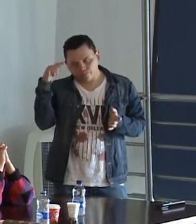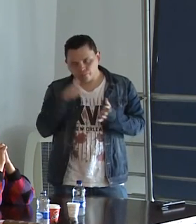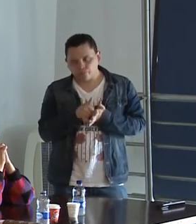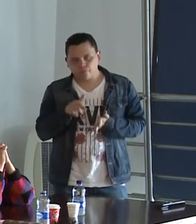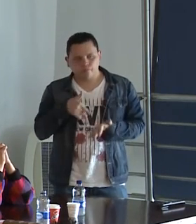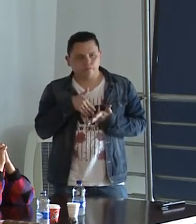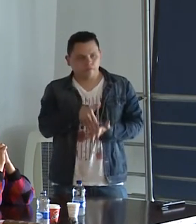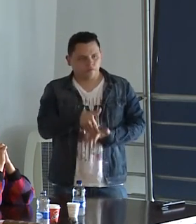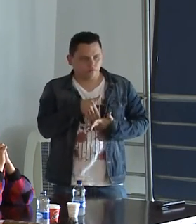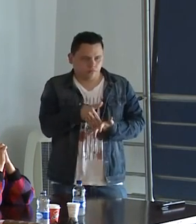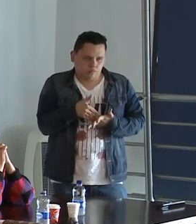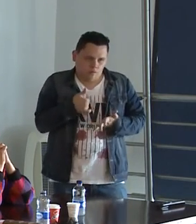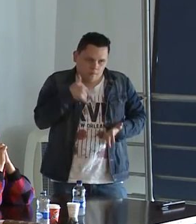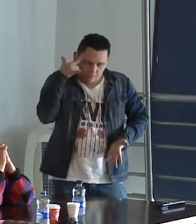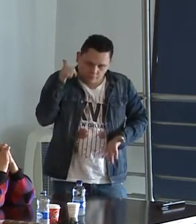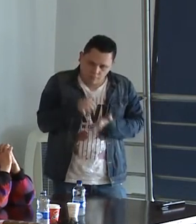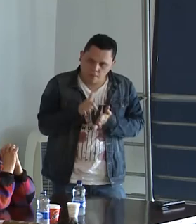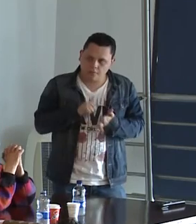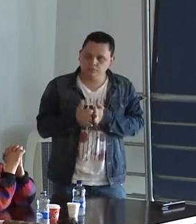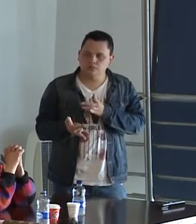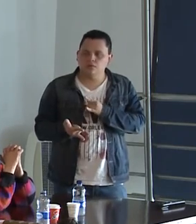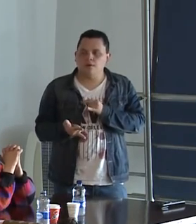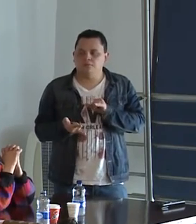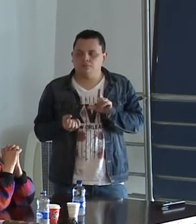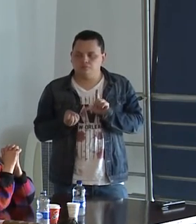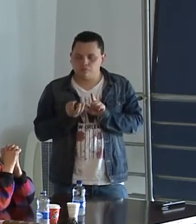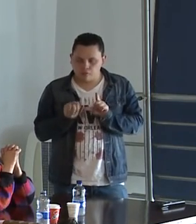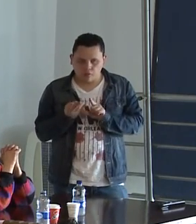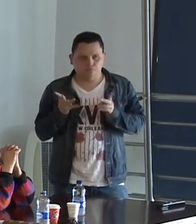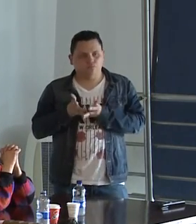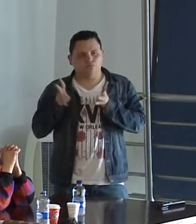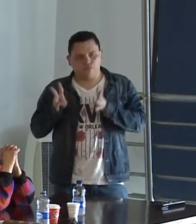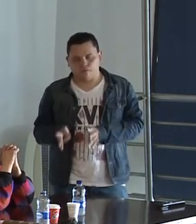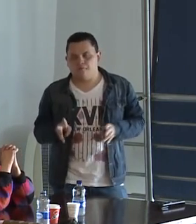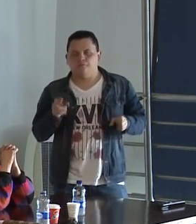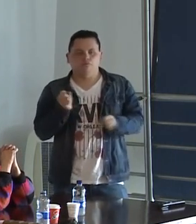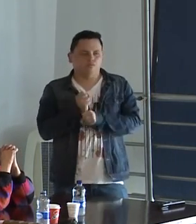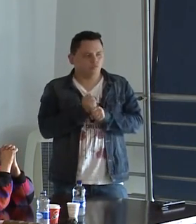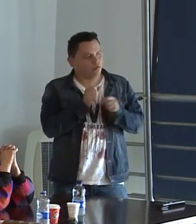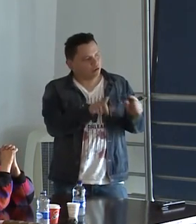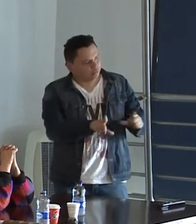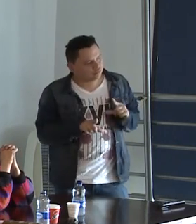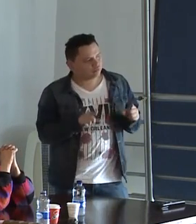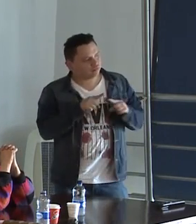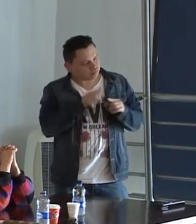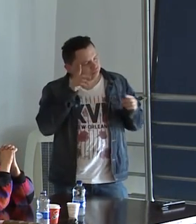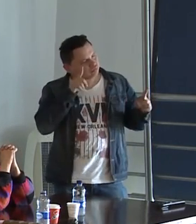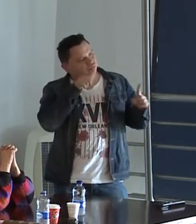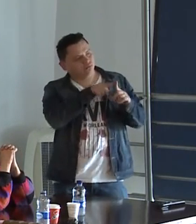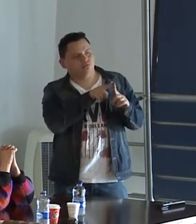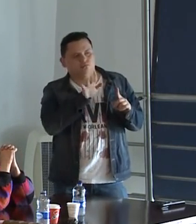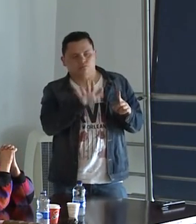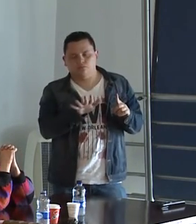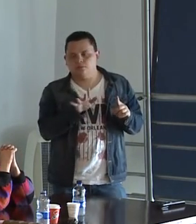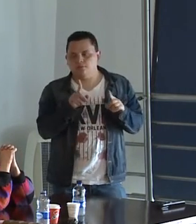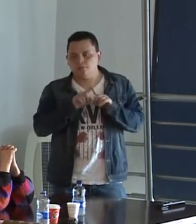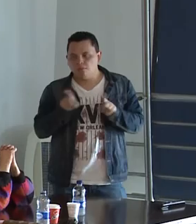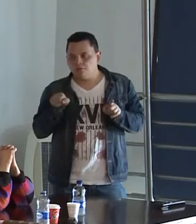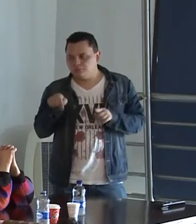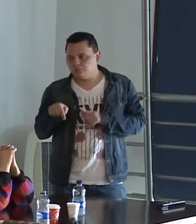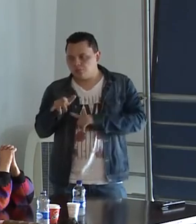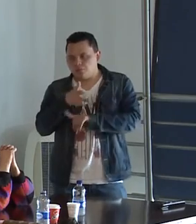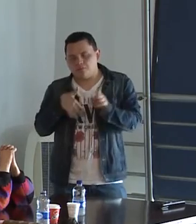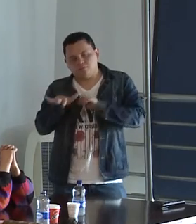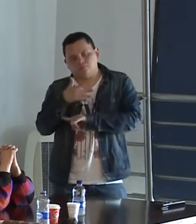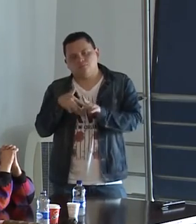estamos parados, creo que la licenciatura, sus estudiantes, sus trabajos de grado van muy hacia allá, pero en este